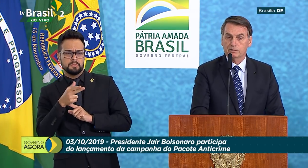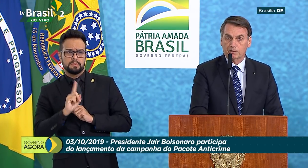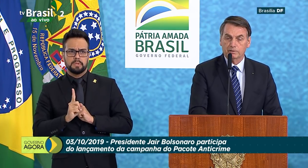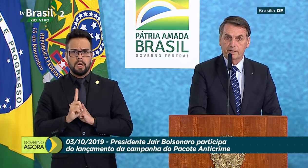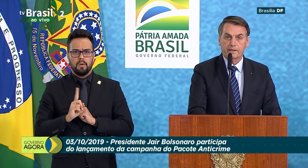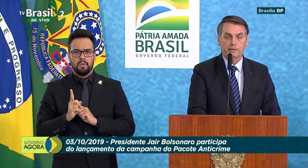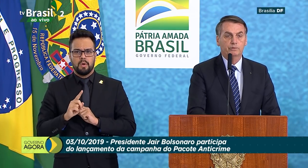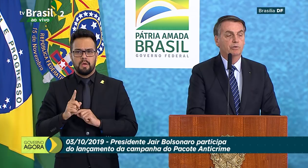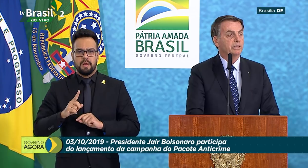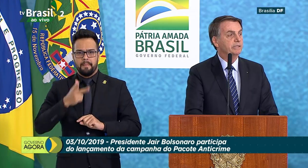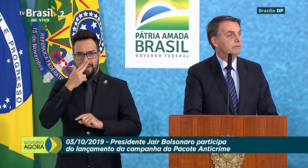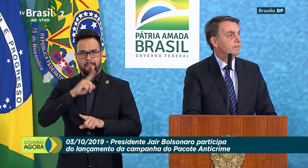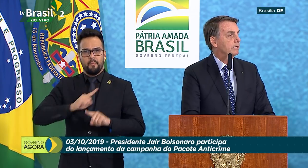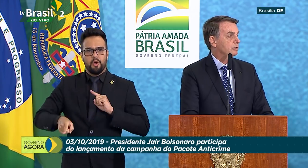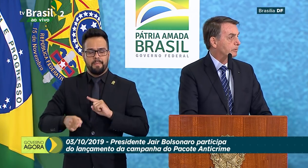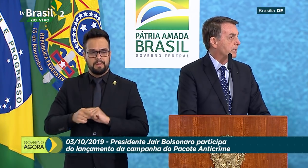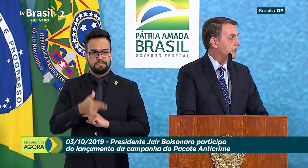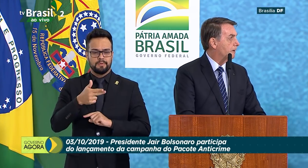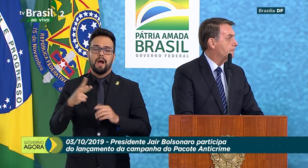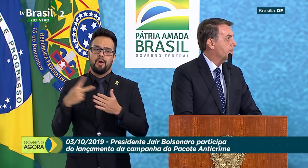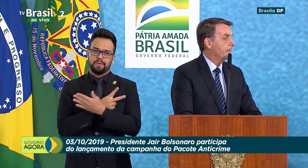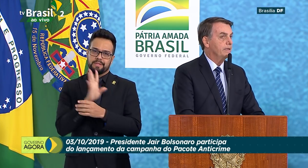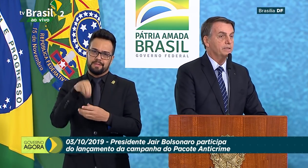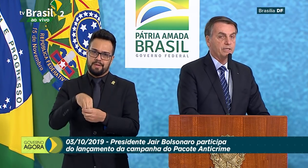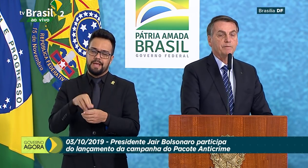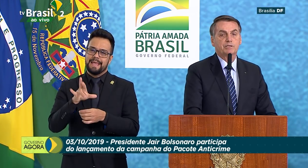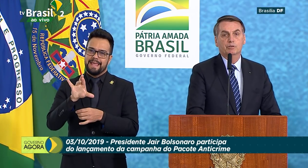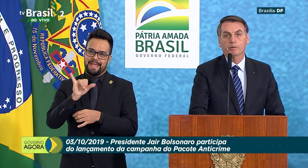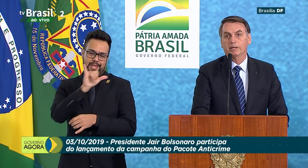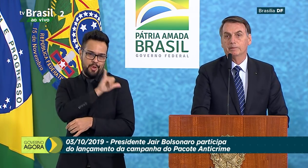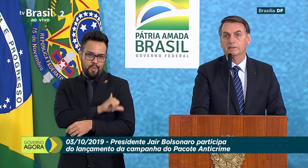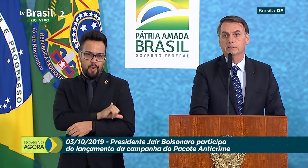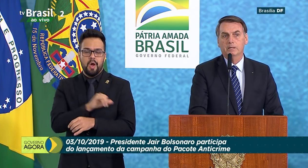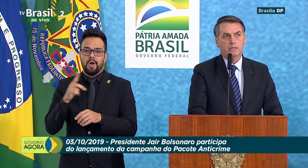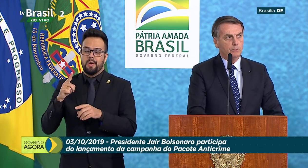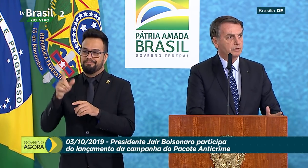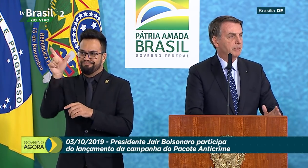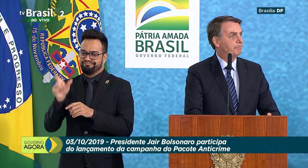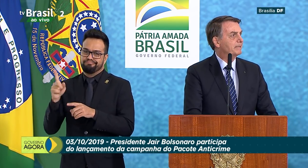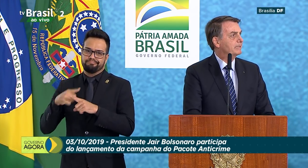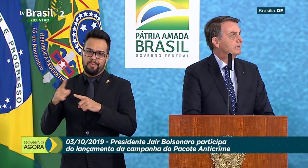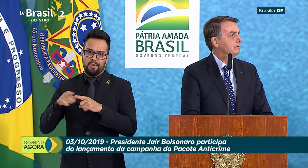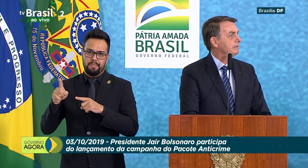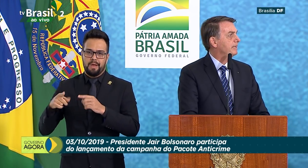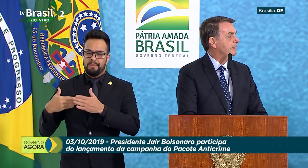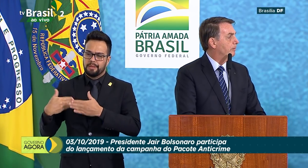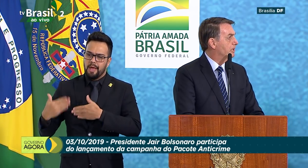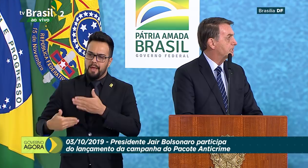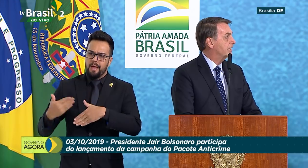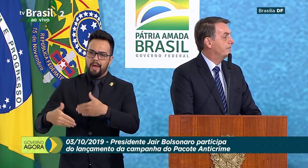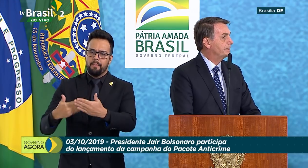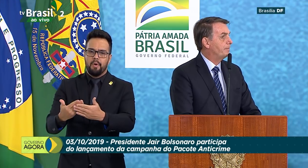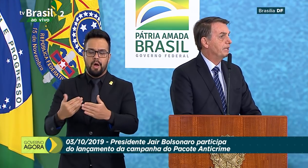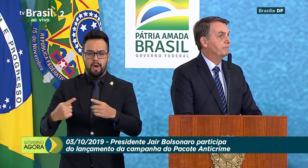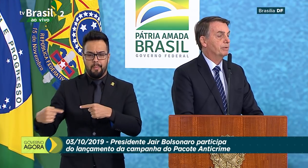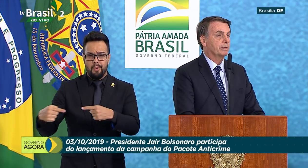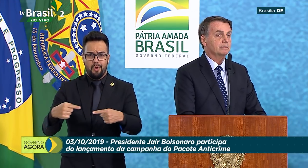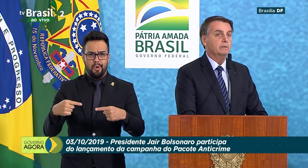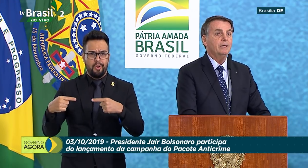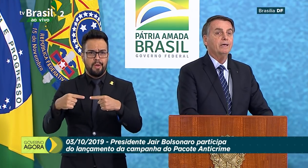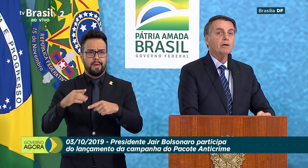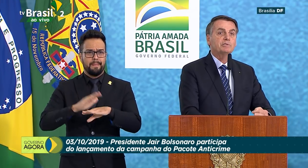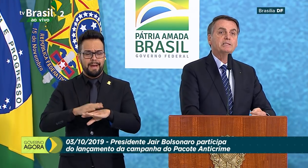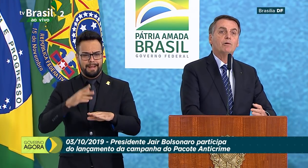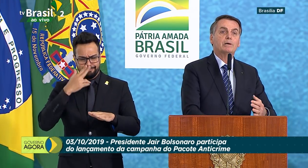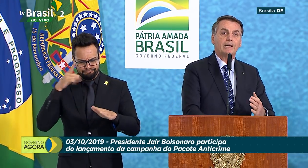vezes, isso aconteceu no Rio de Janeiro, e o policial teve seus problemas. E o tempo passando e essa política cada vez mais